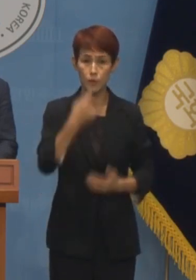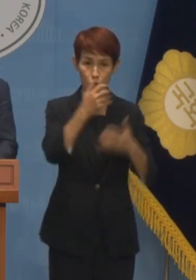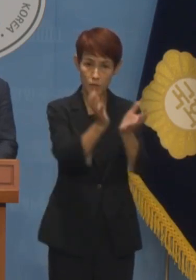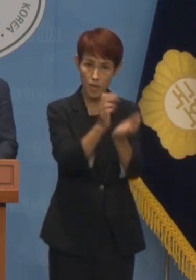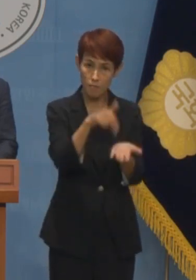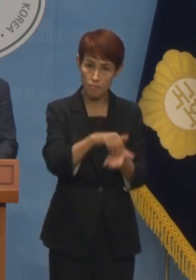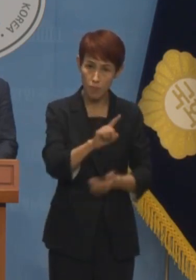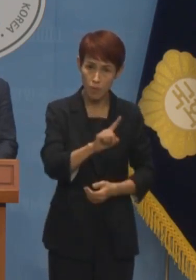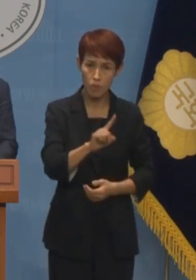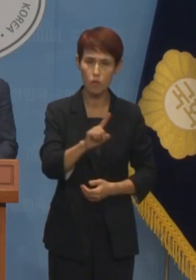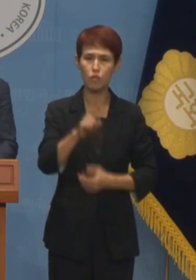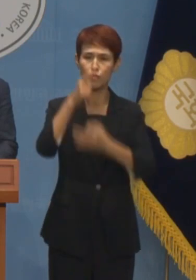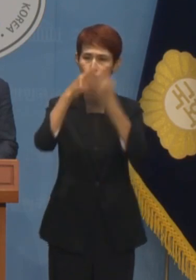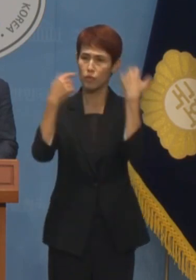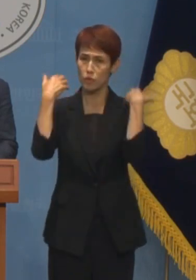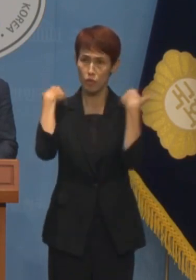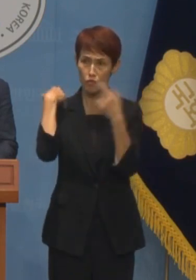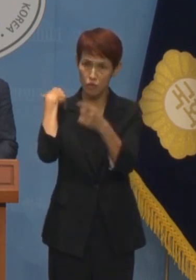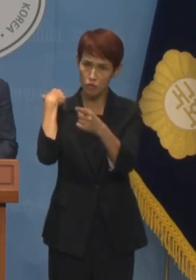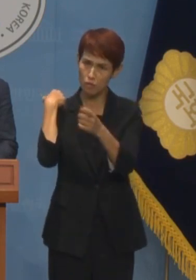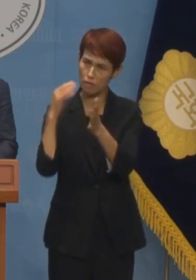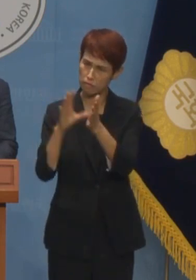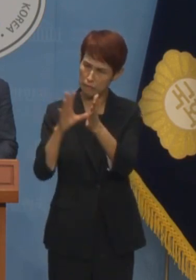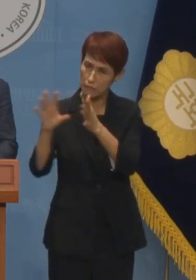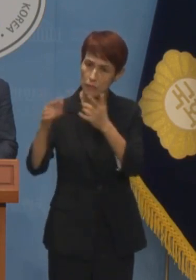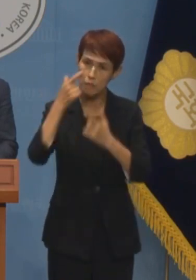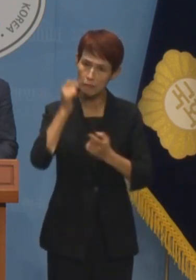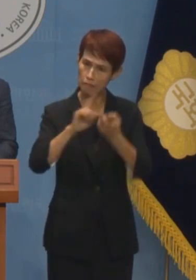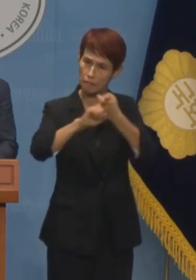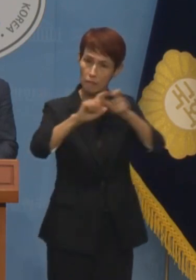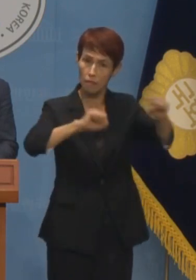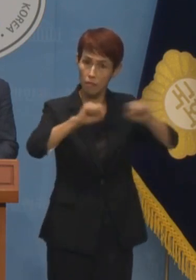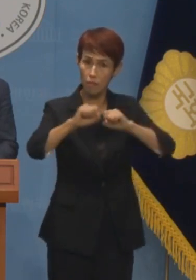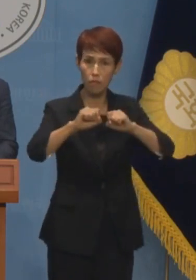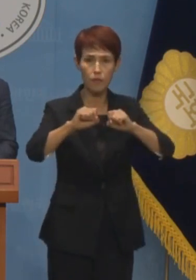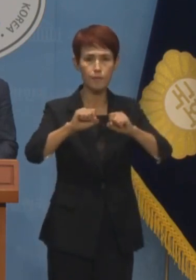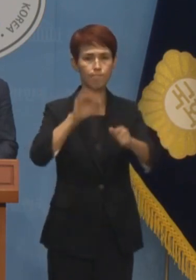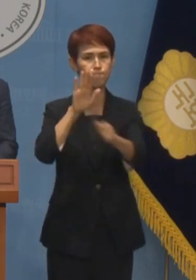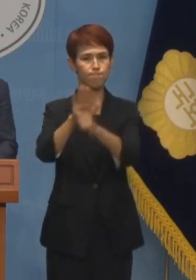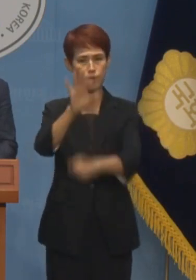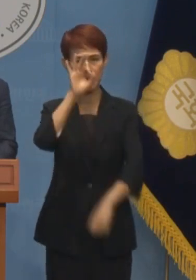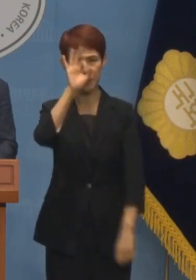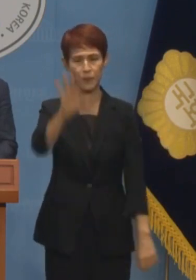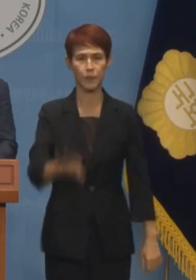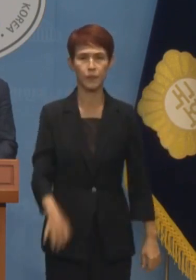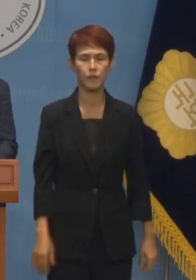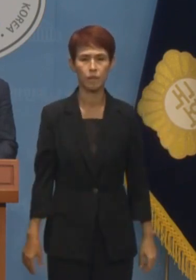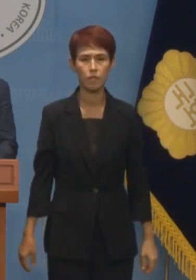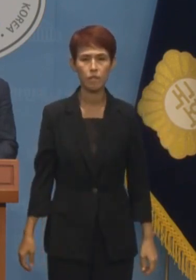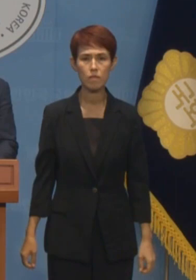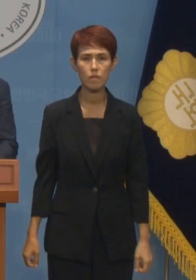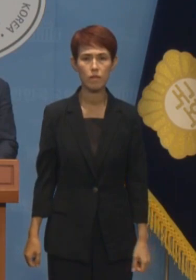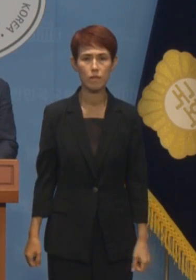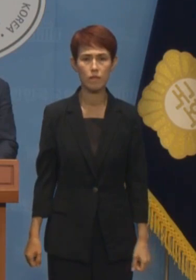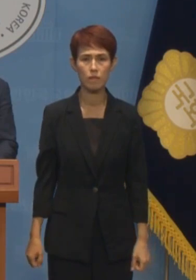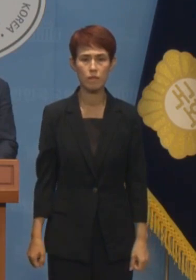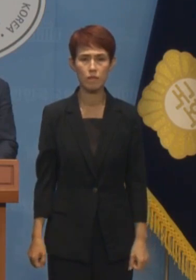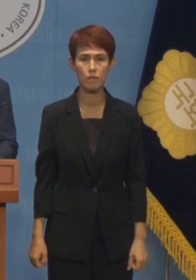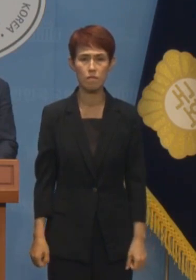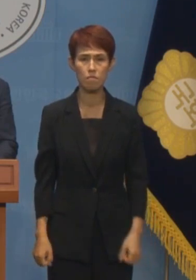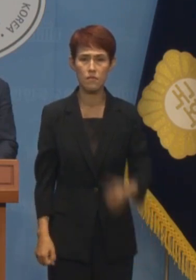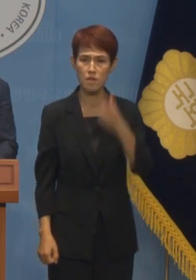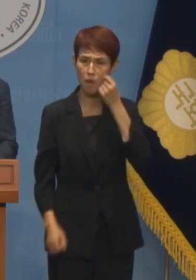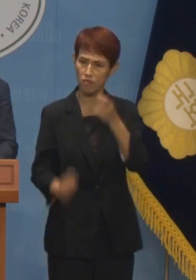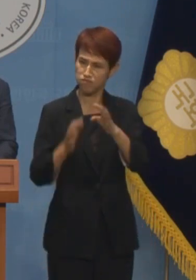더불어민주당은 윤석열 정부의 막장 친일 행보에 절대 협조할 수 없습니다. 뼛속까지